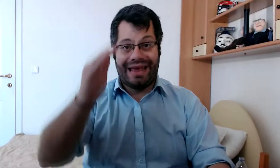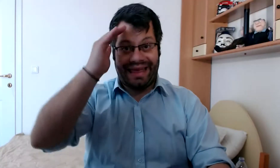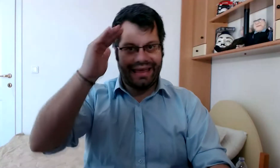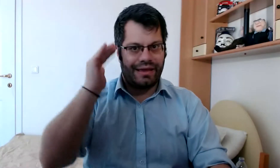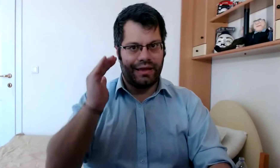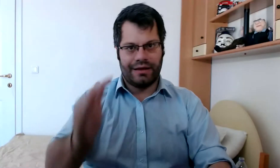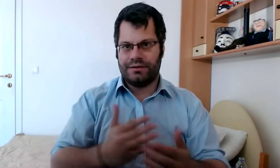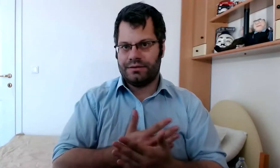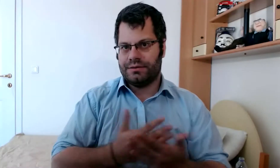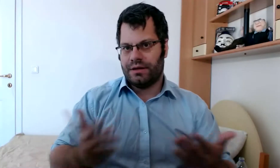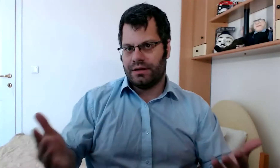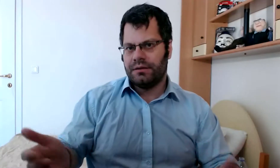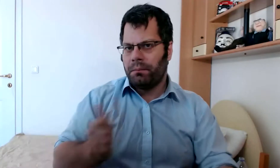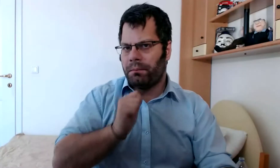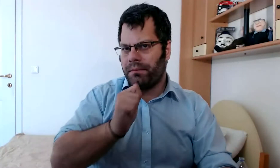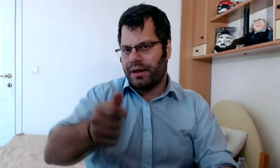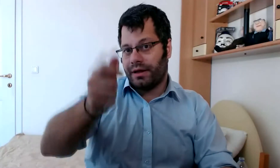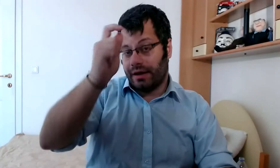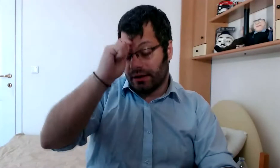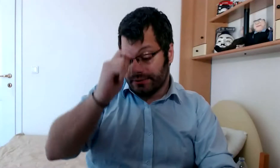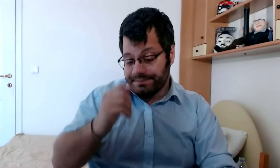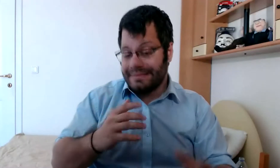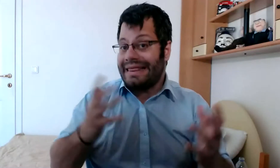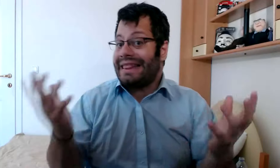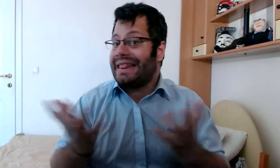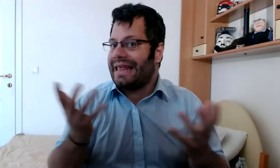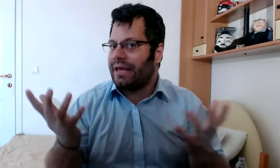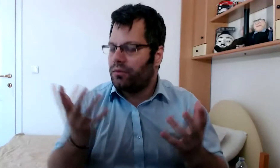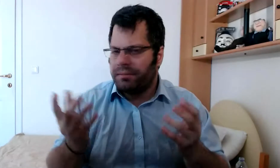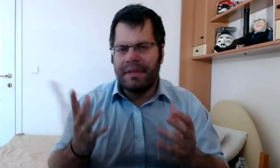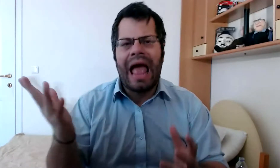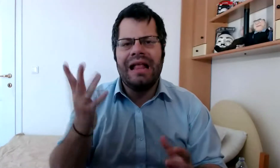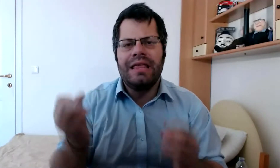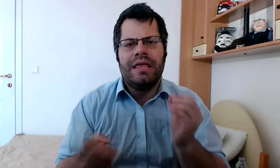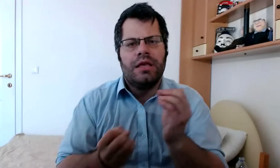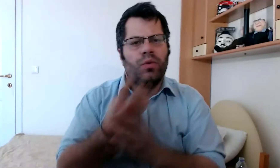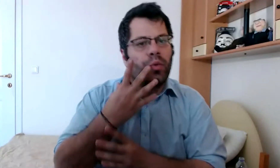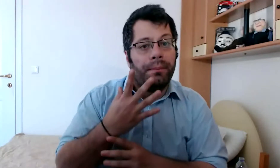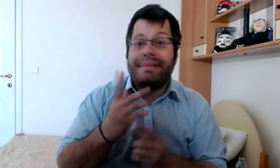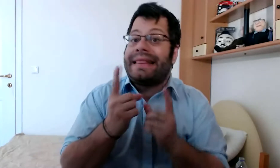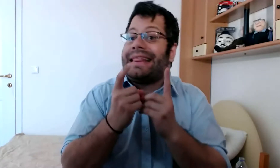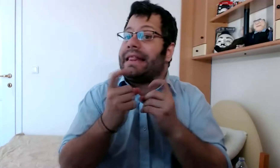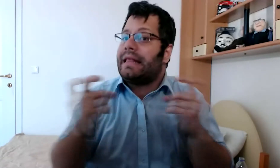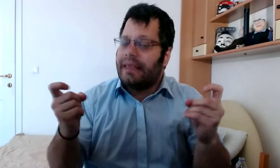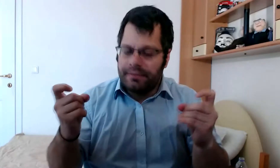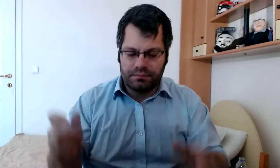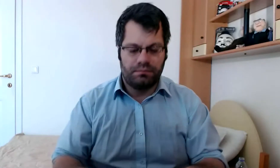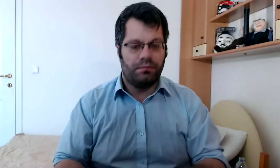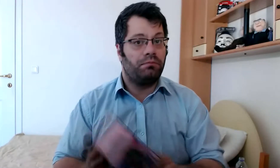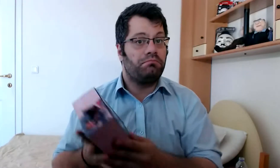Γεια σας, Black Hat. Τι θα κάνουμε σήμερα, κάτι καινούριο. Τι ακριβώς, αυτό